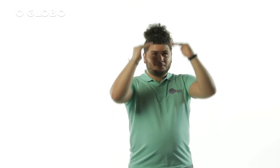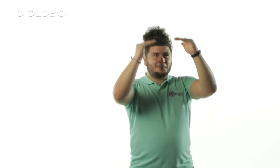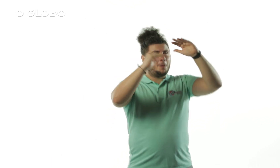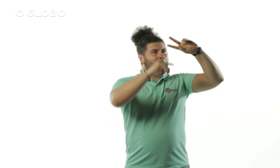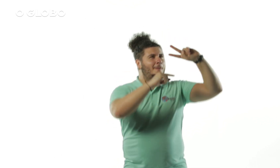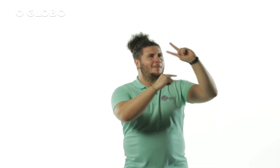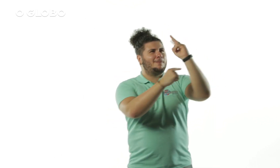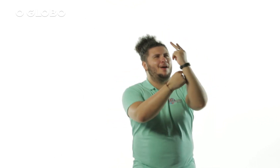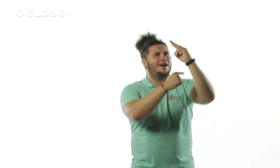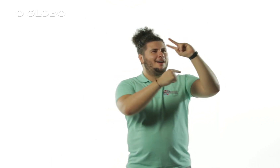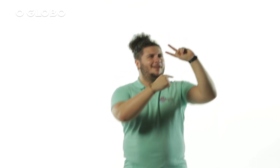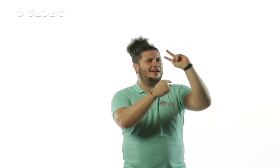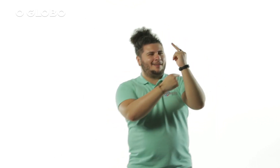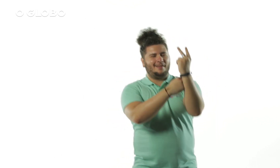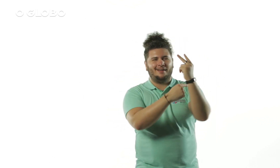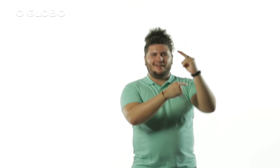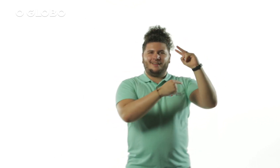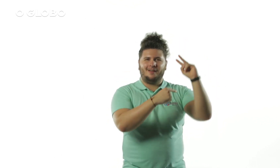MÚSICA